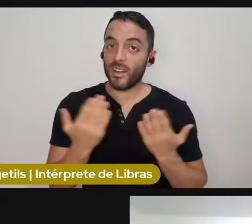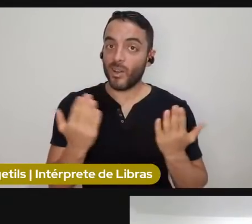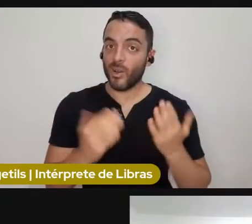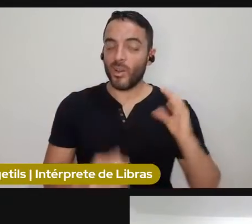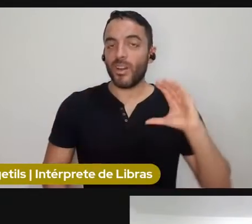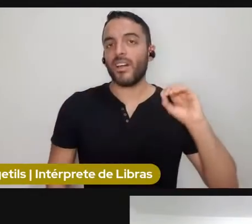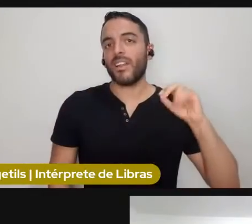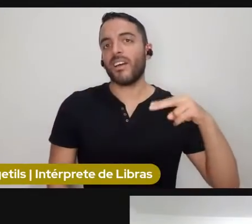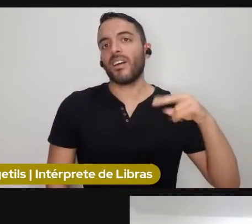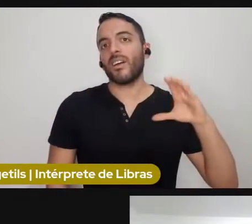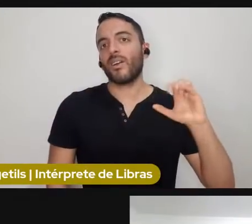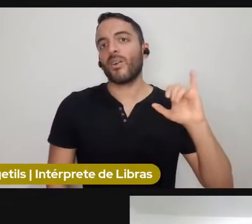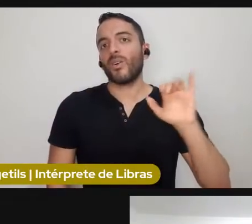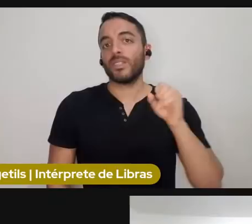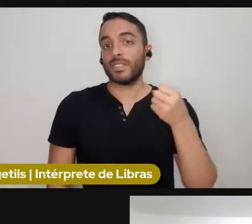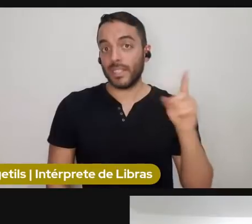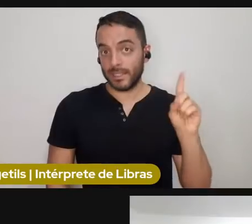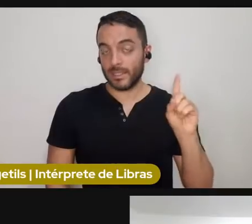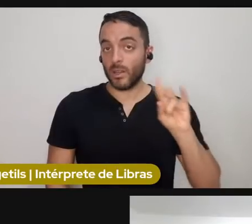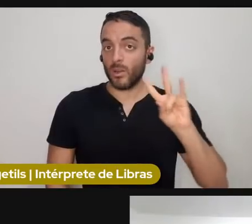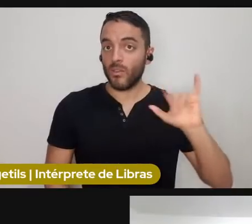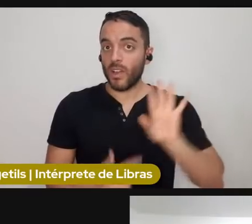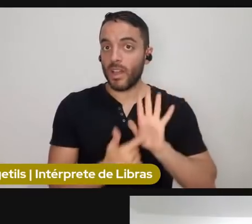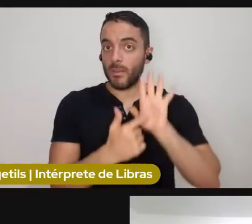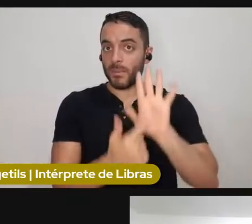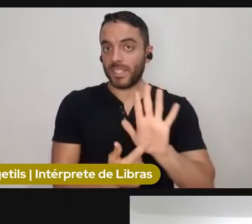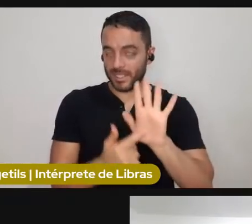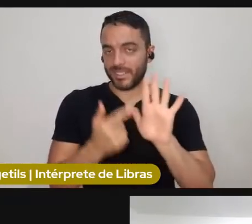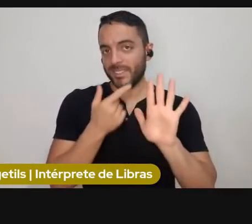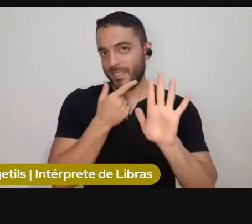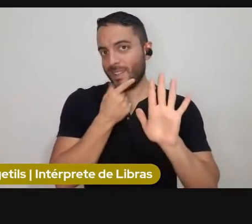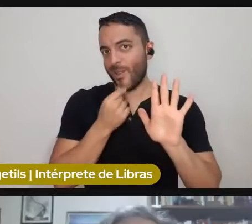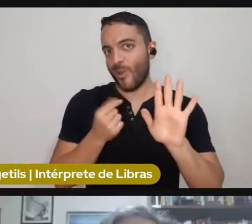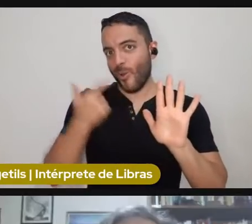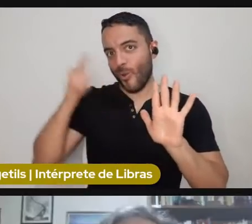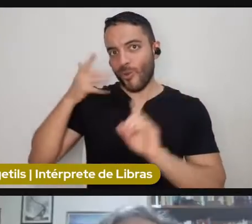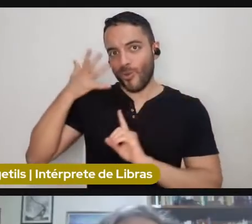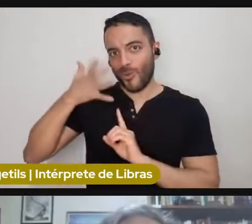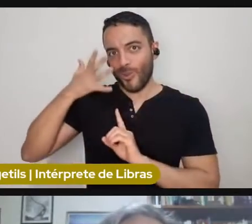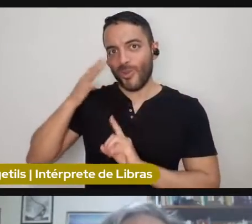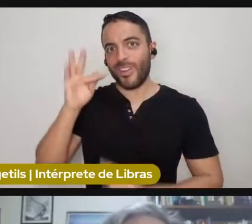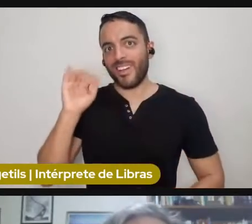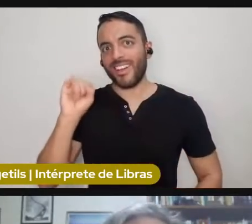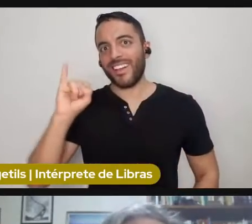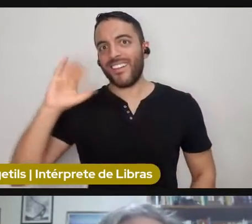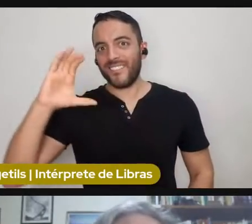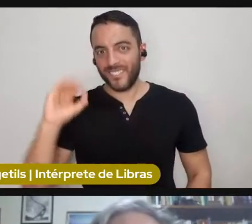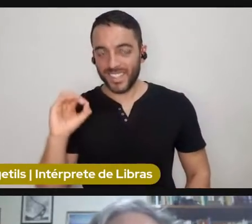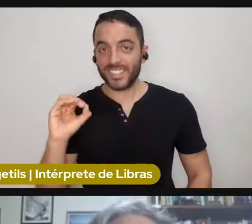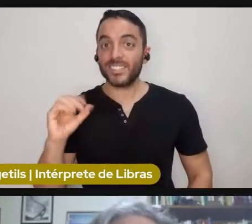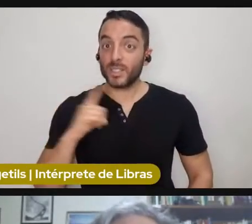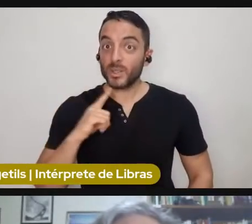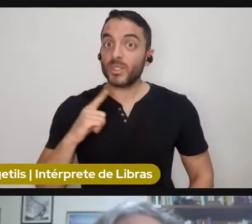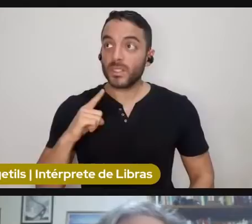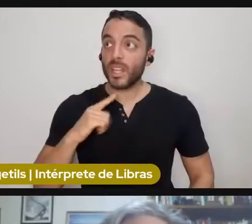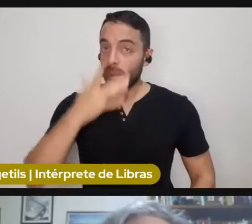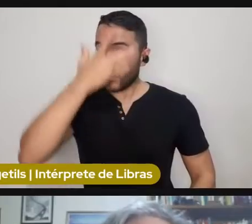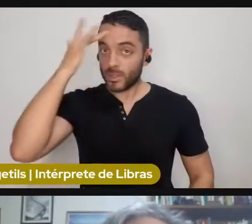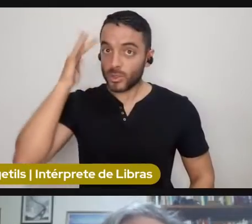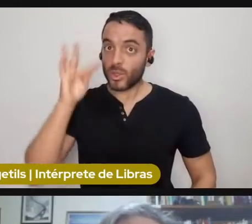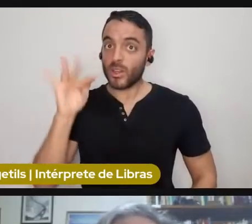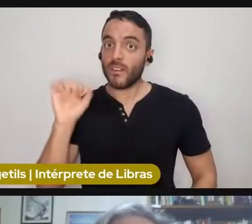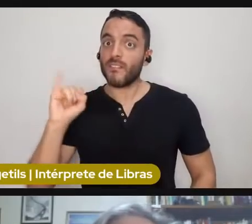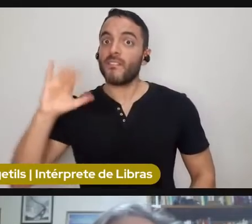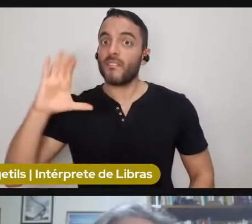para ela apresentar o nosso físico presente. Acho que tem mais físicos na plateia do que não físicos, porque vocês dois